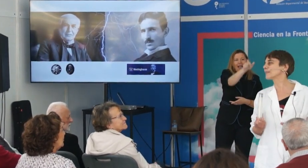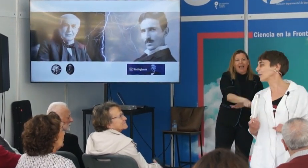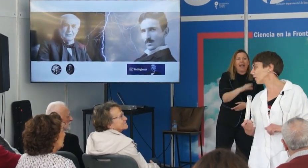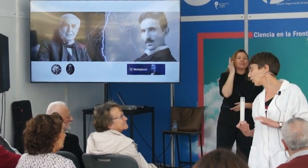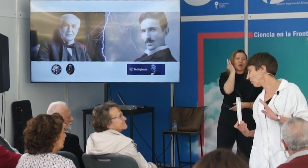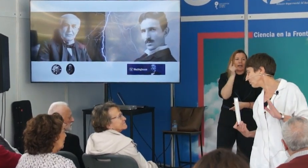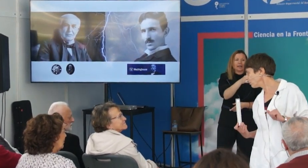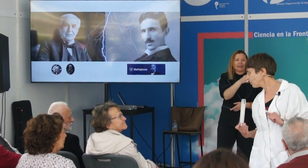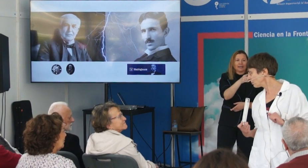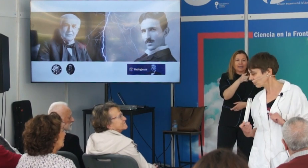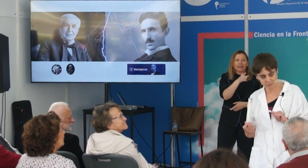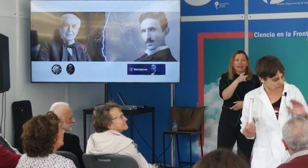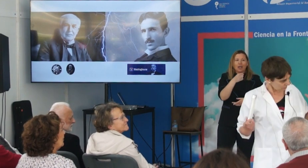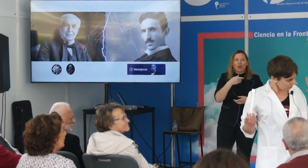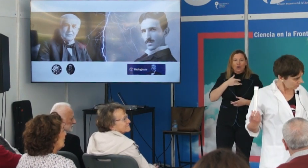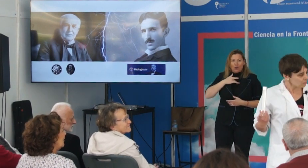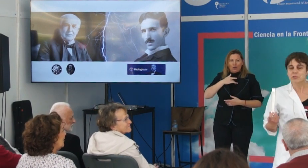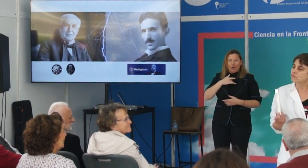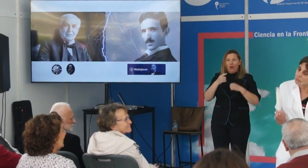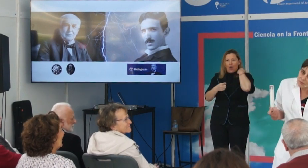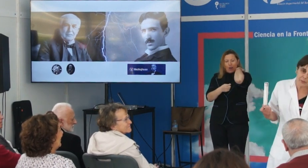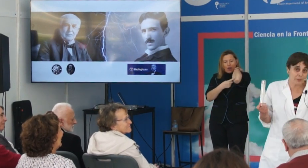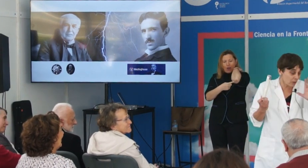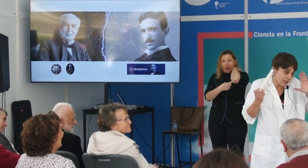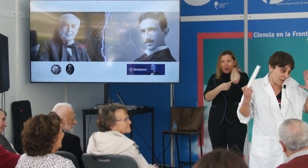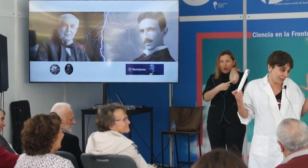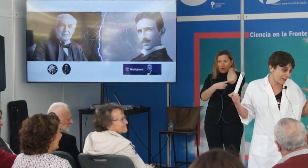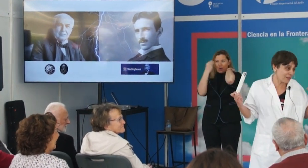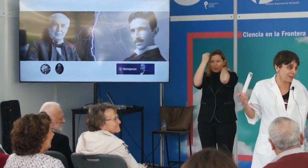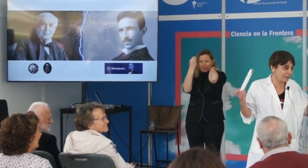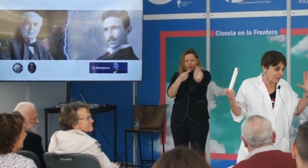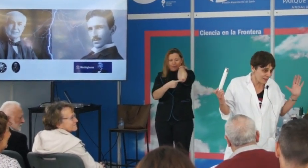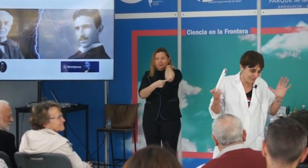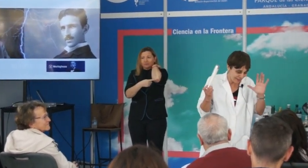pinta de pensar con el codo. ¿Con el codo? Perdona, es otra